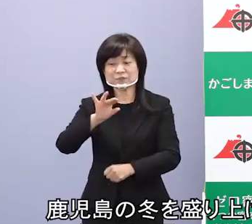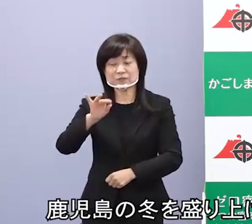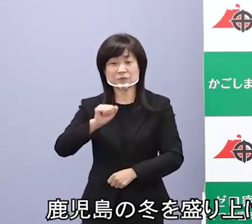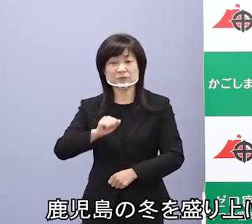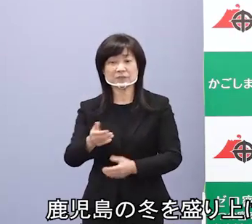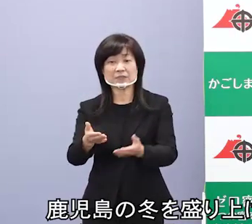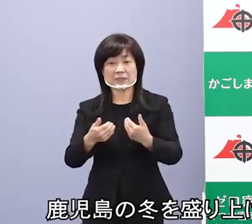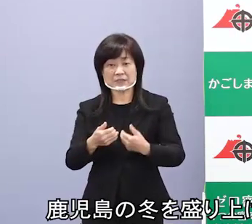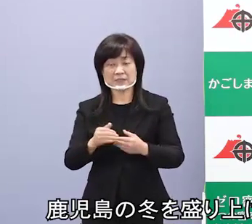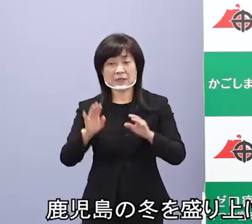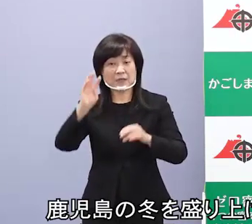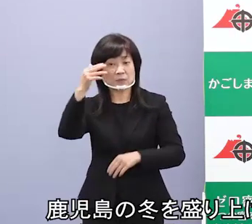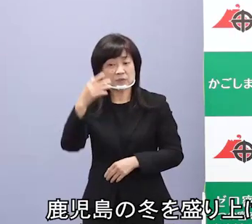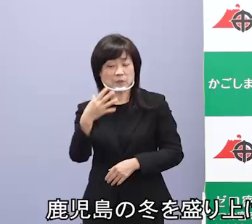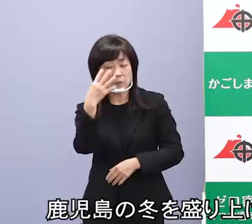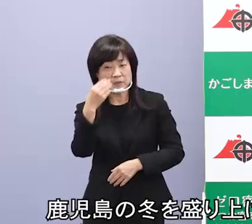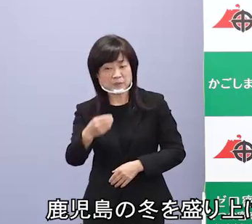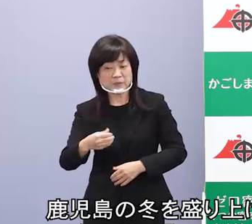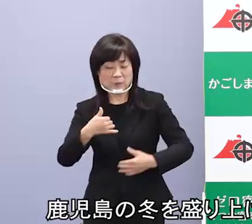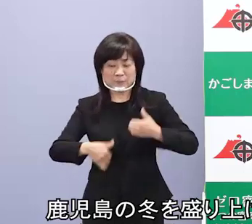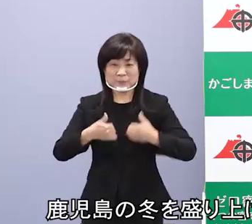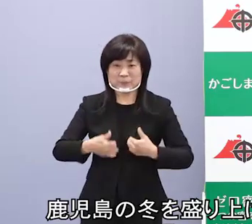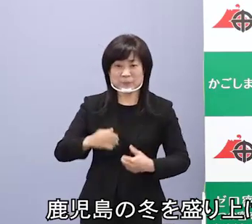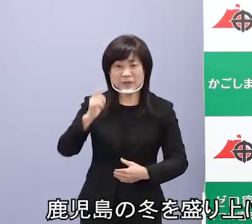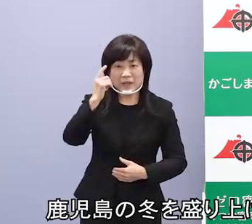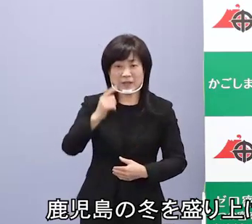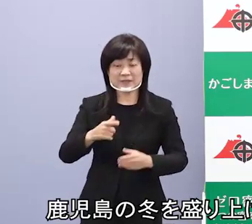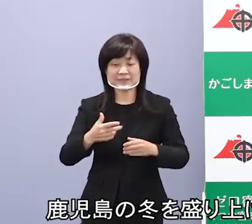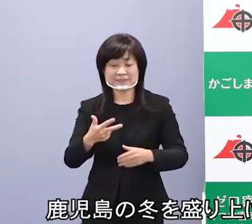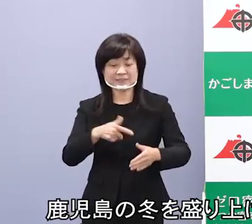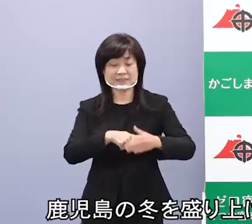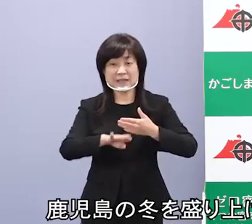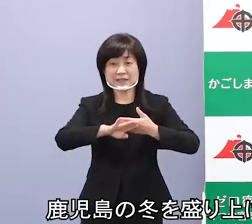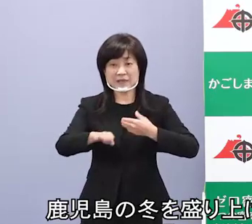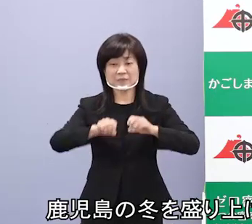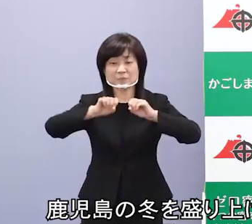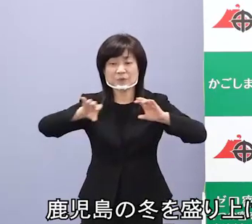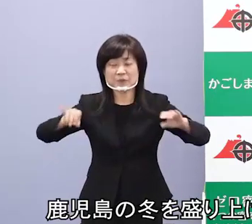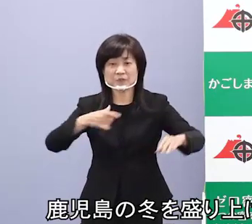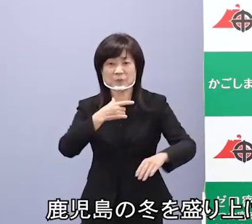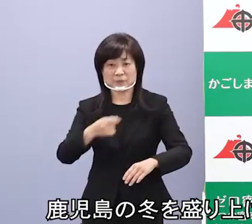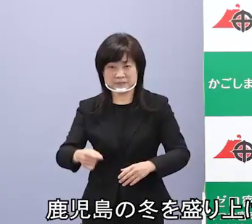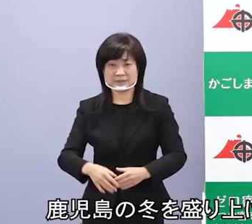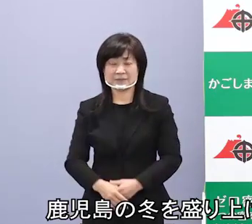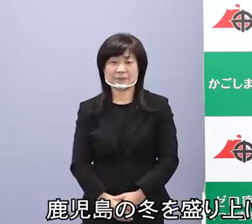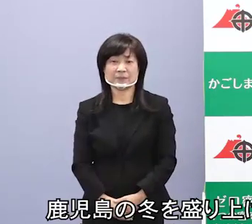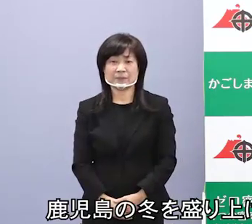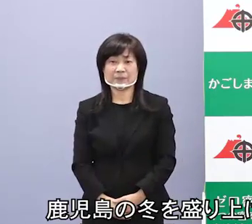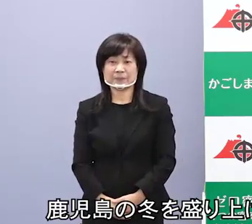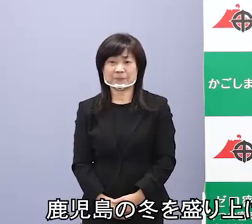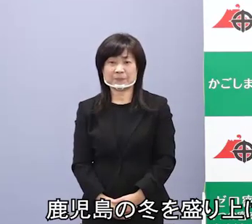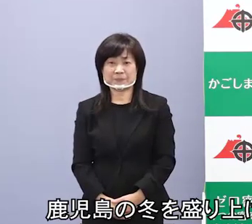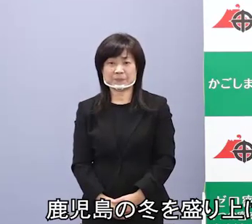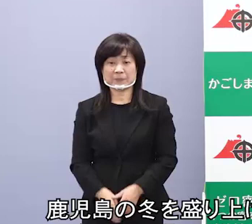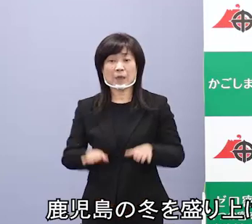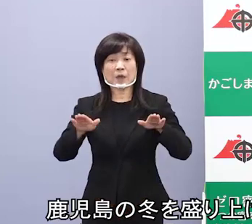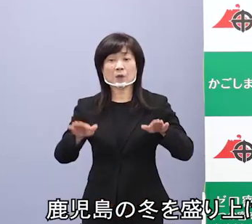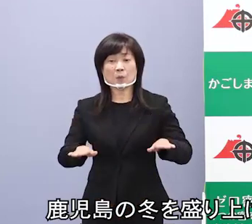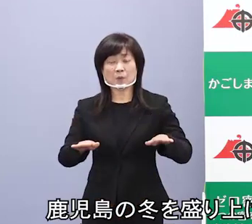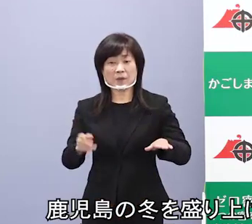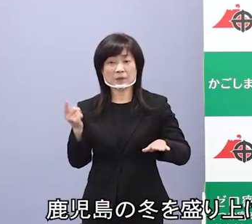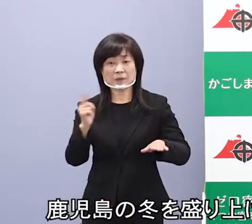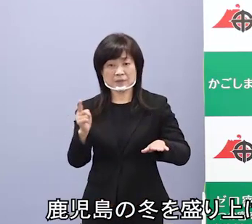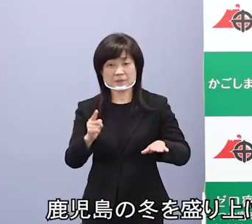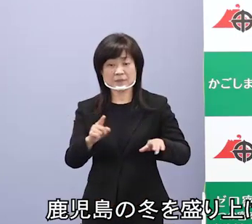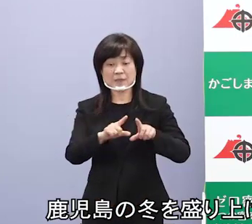本市の魅力ワクワク感を市内外に拡散していただきたいと思います。また今回は民